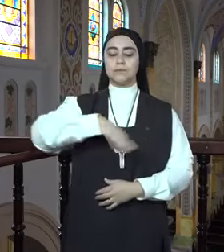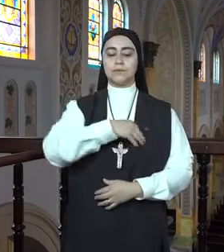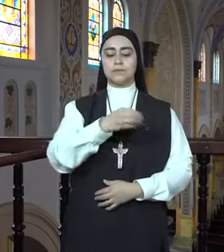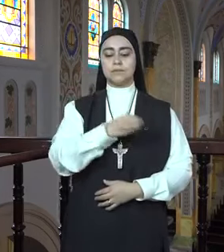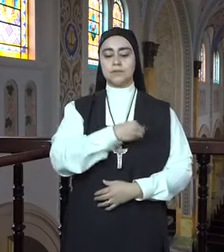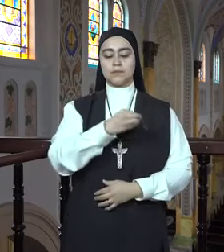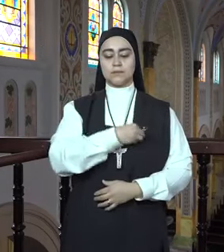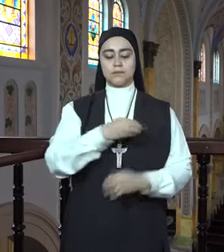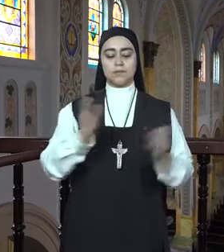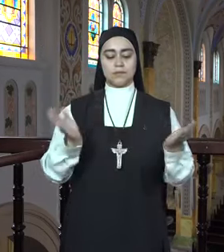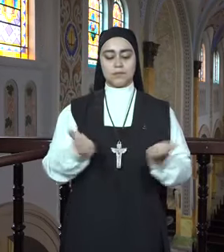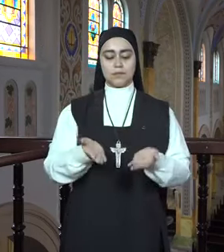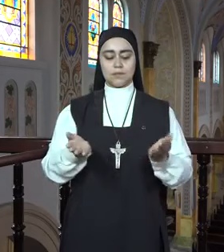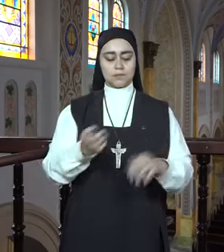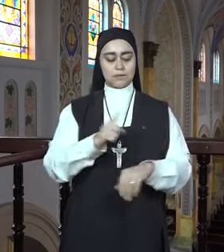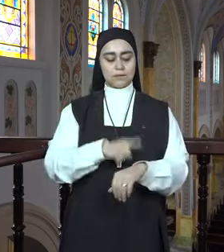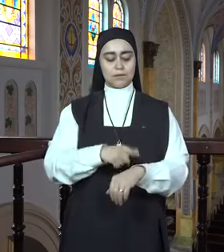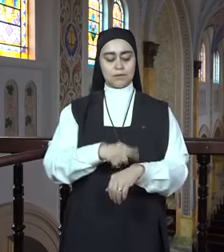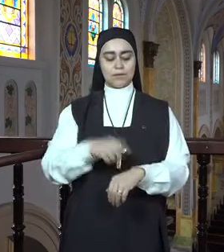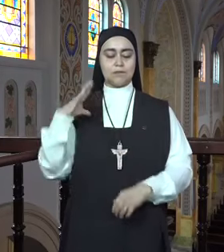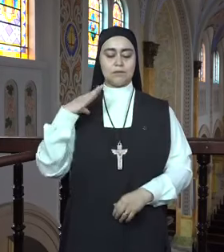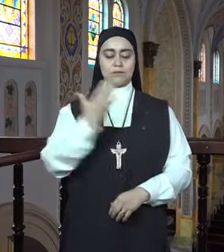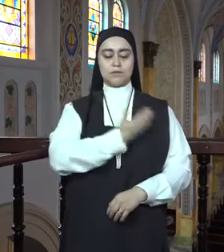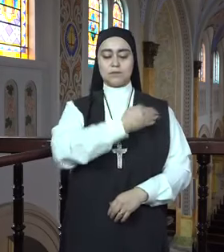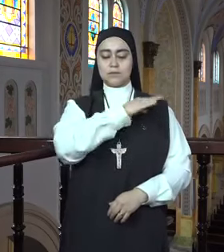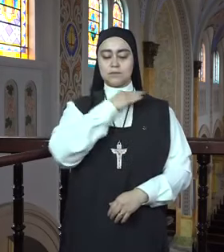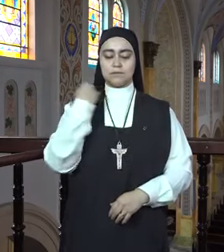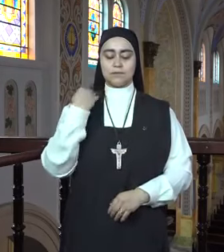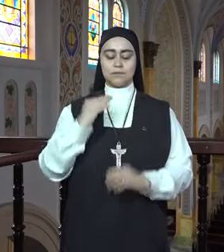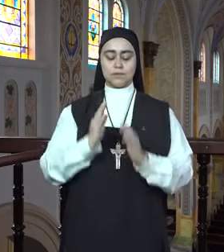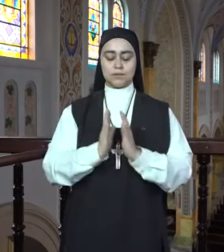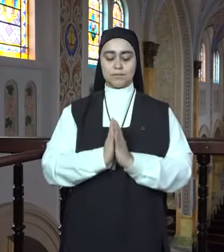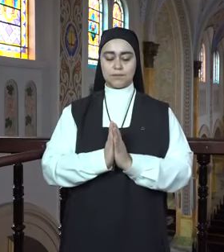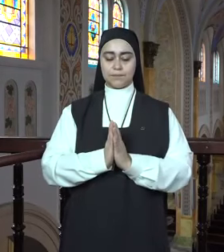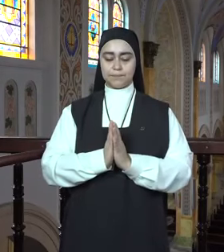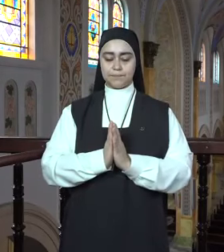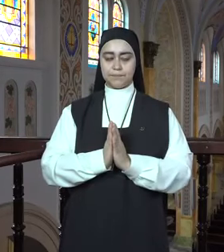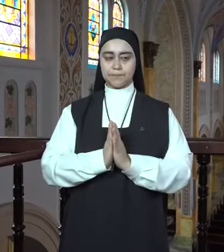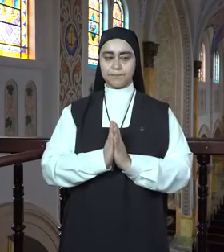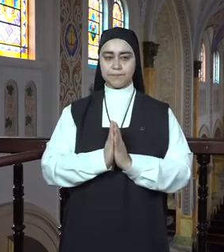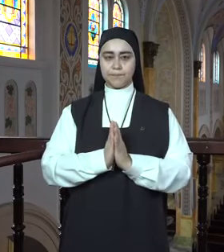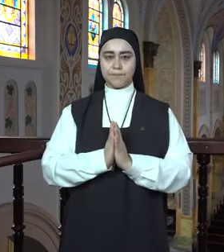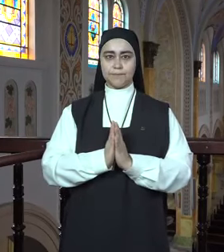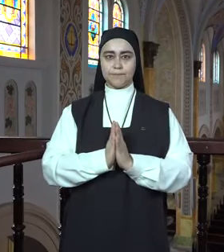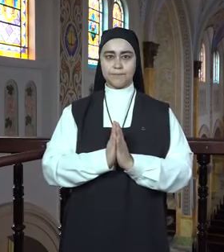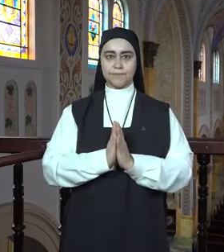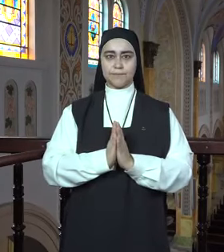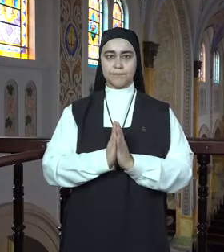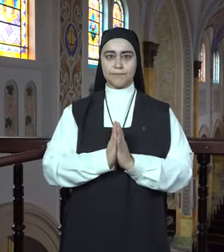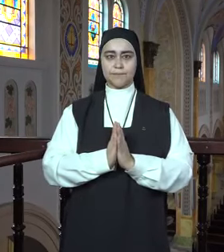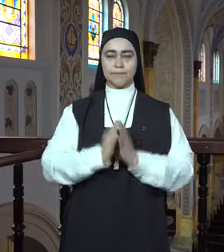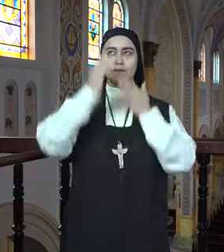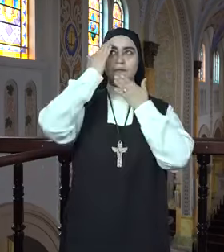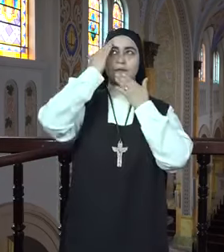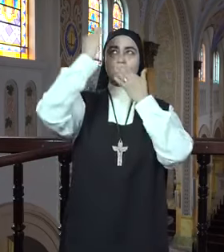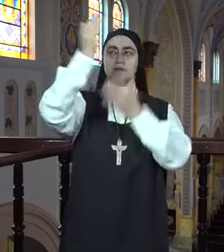rogai por nós, pecadores, agora e na hora de nossa morte. Amém. Ave